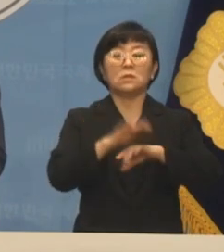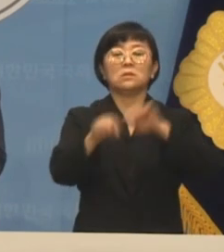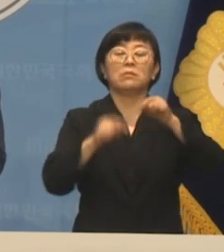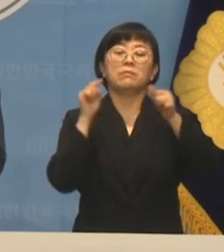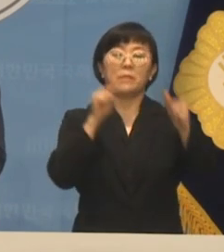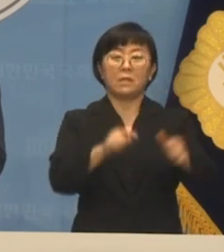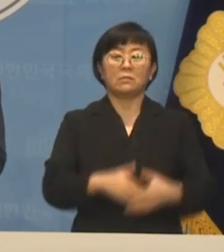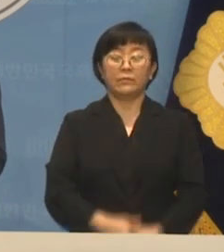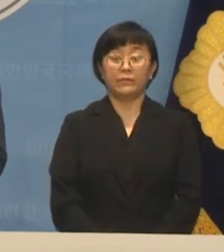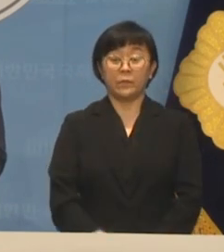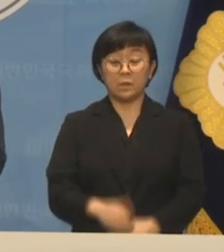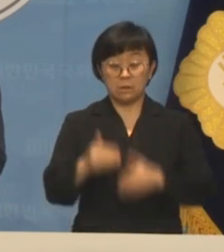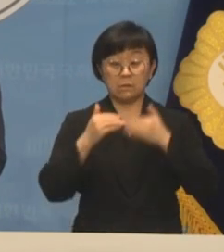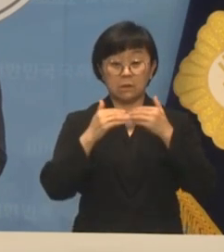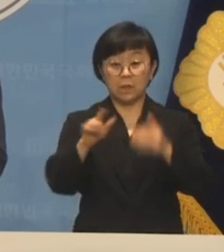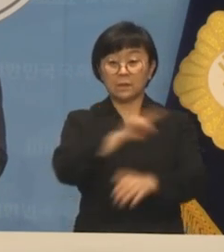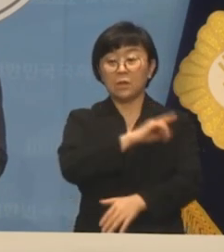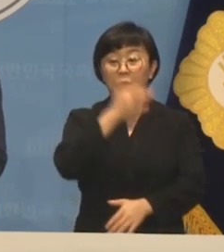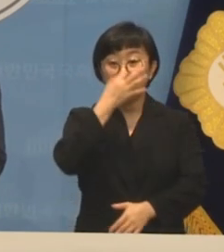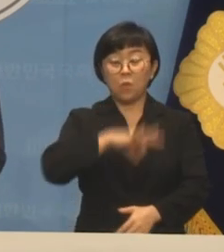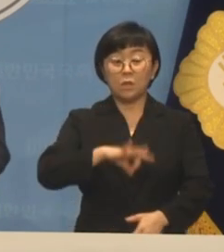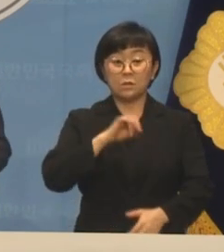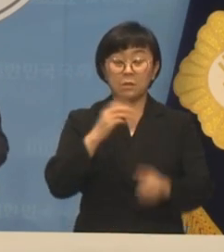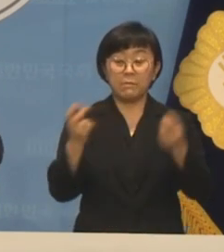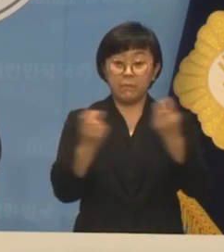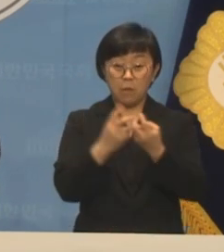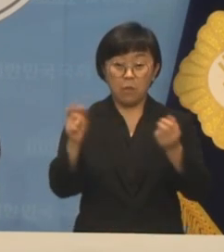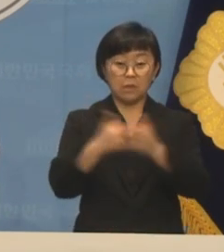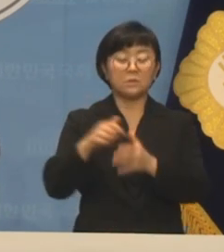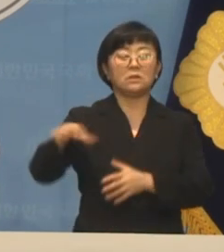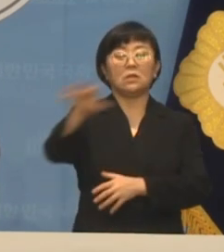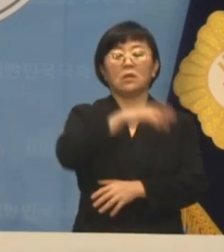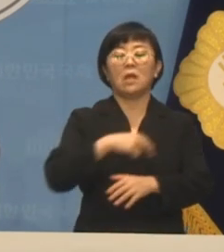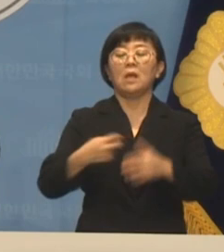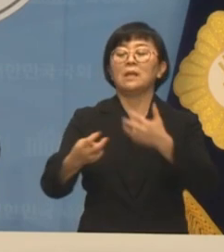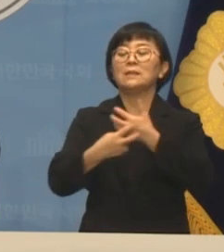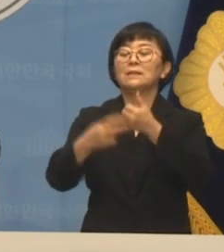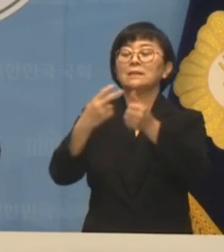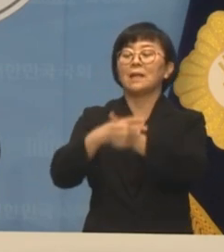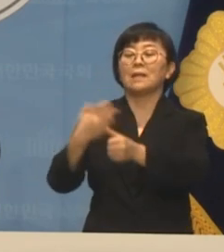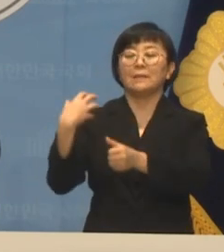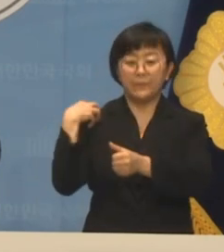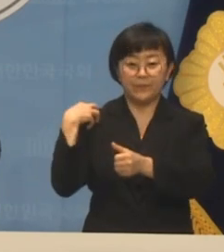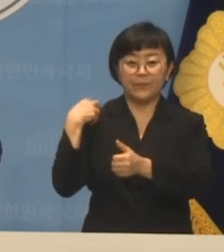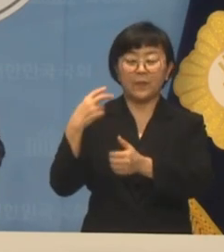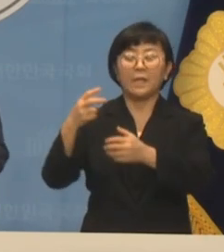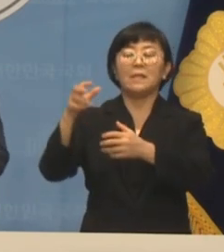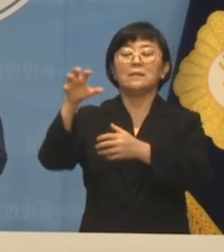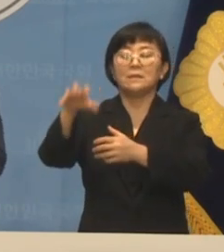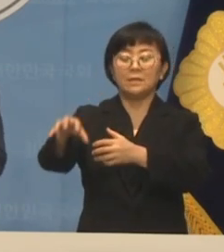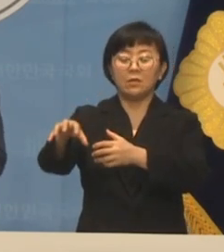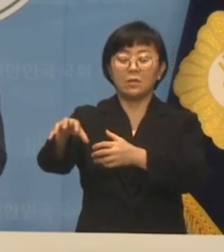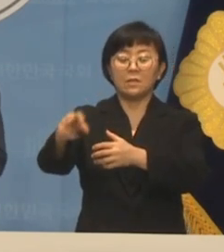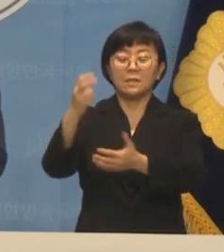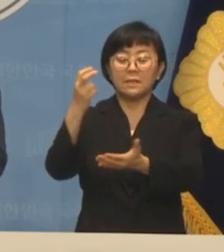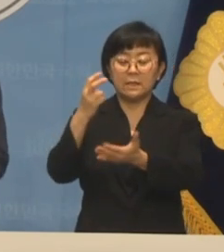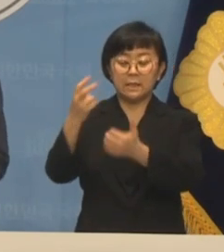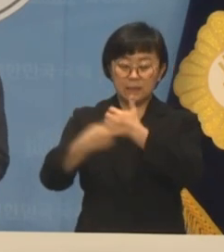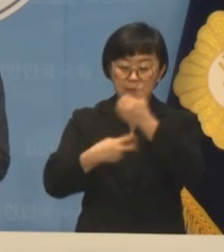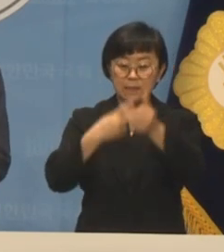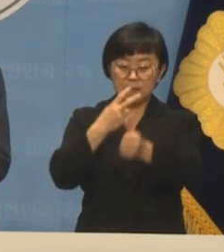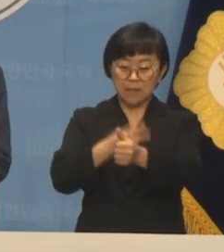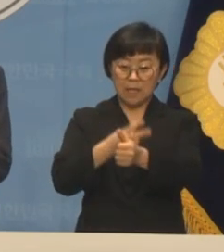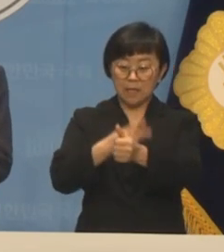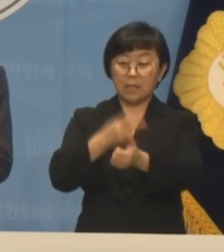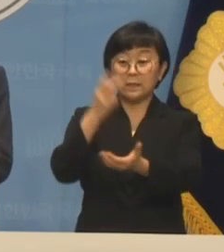겁니다. 그 가장 효과적인 수단이 지역의 의사들이 남아서 일할 수 있도록 하는 지역의사제 도입이고,